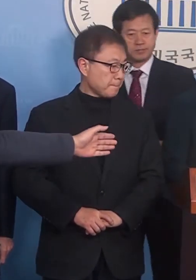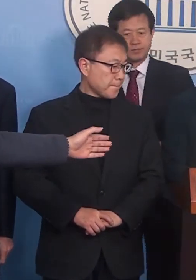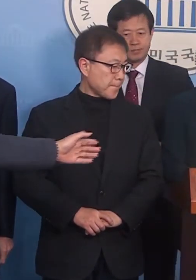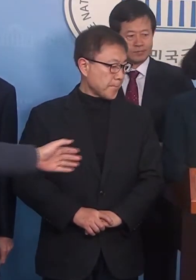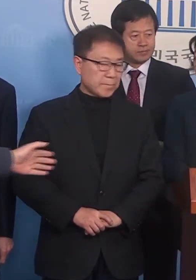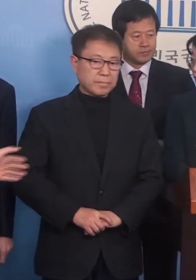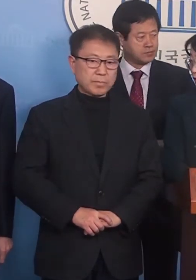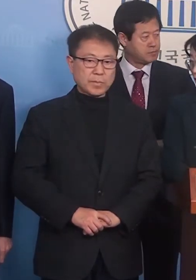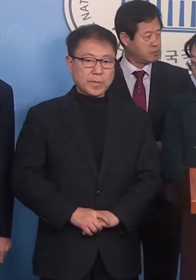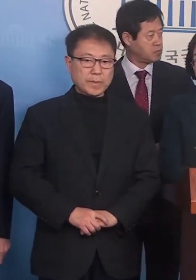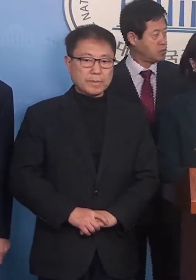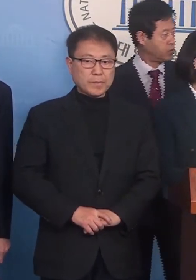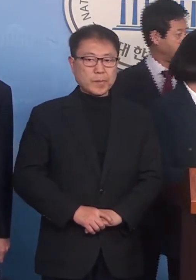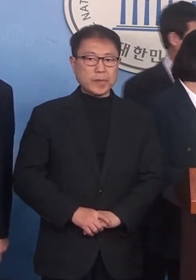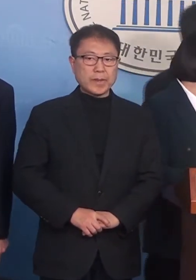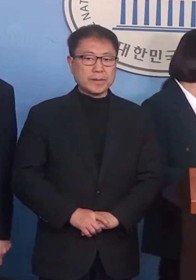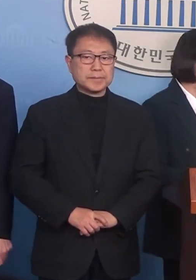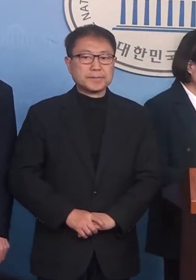이쪽으로 출발해 쪽.